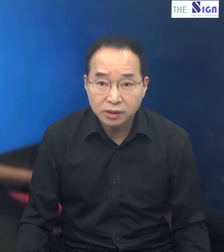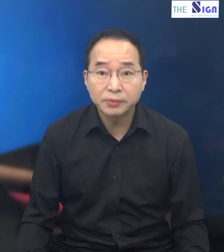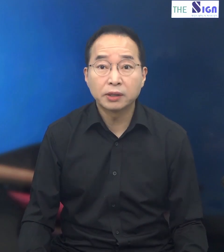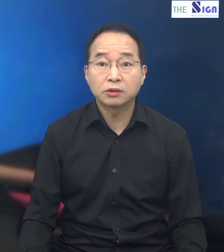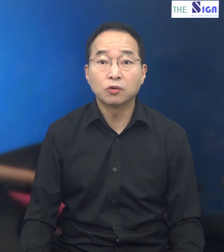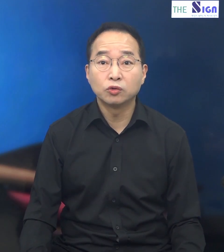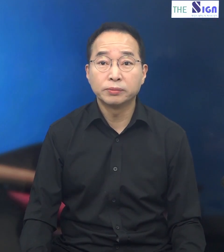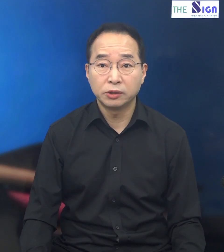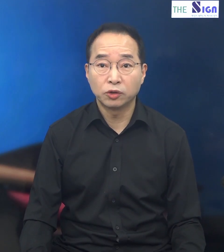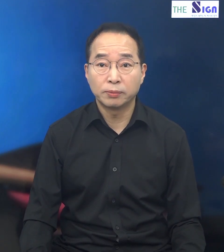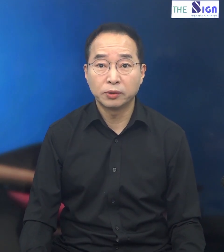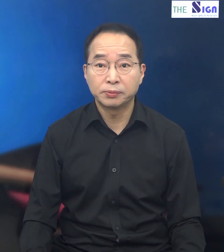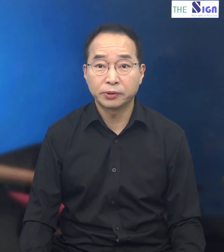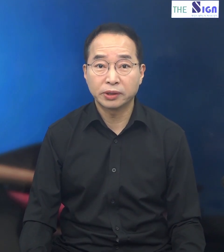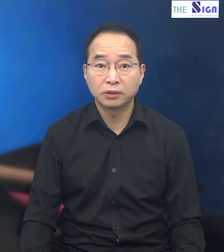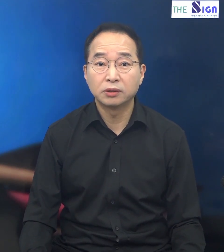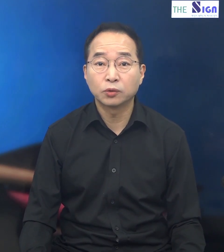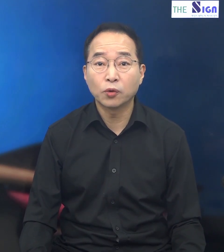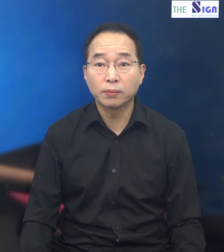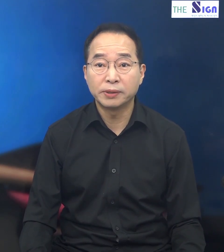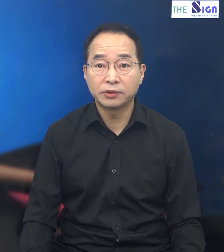안녕하십니까. 전국민 수어배우기 프로젝트 통역 필수단어